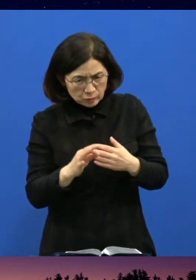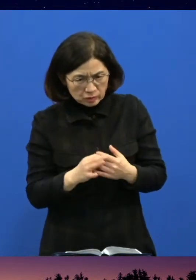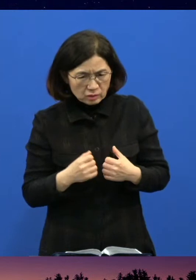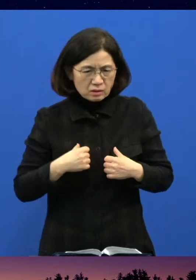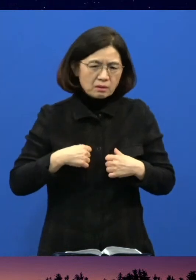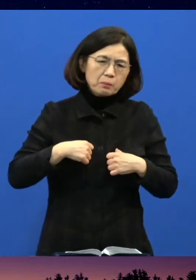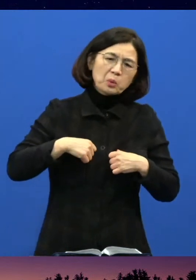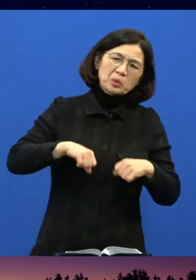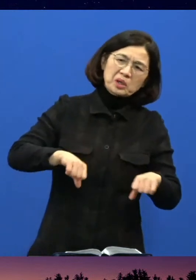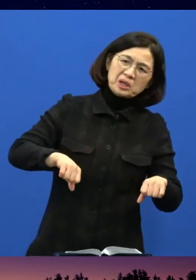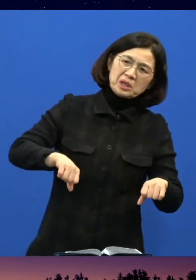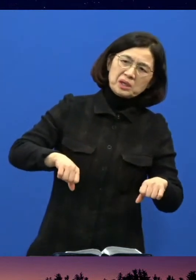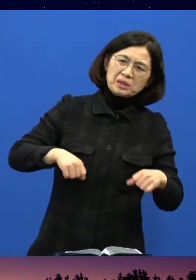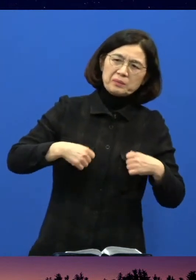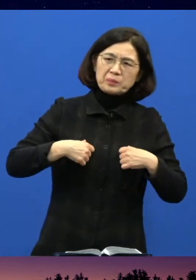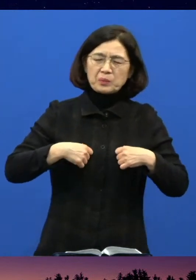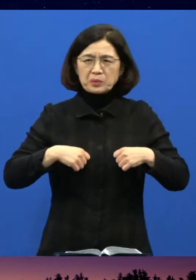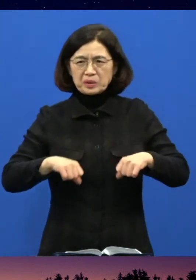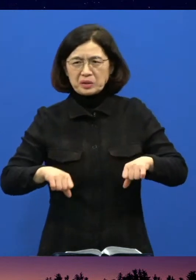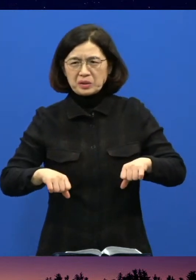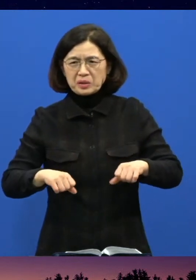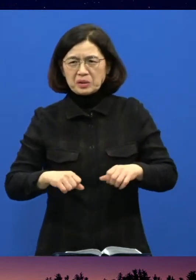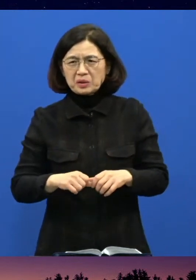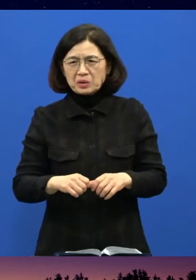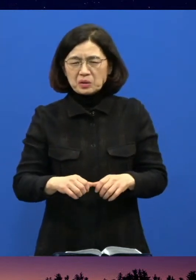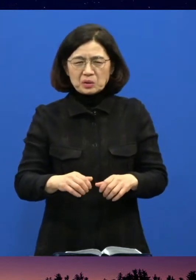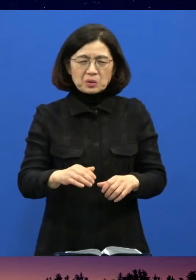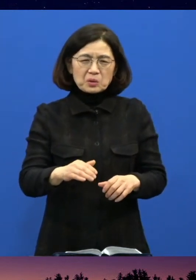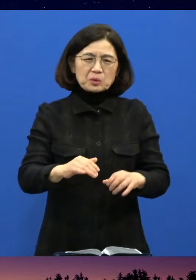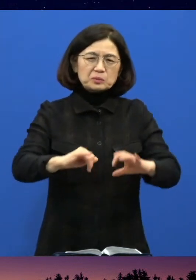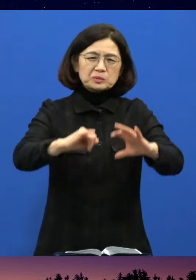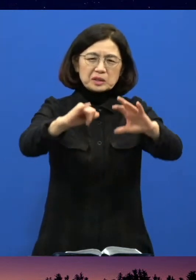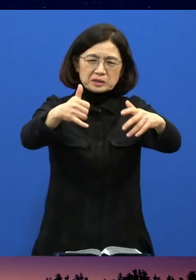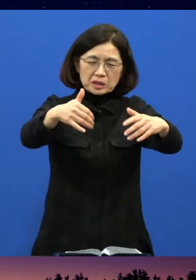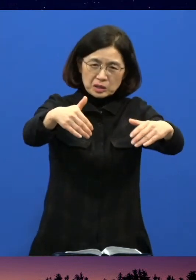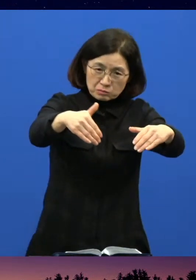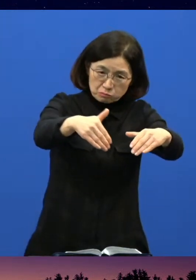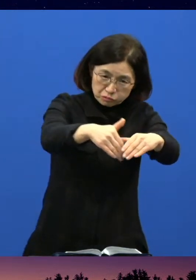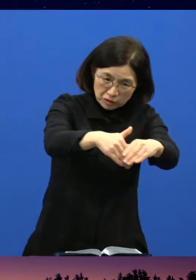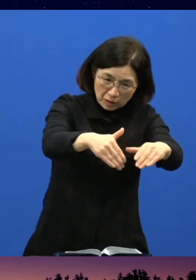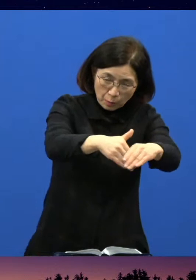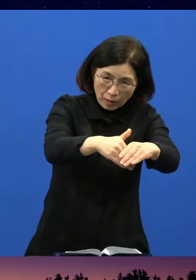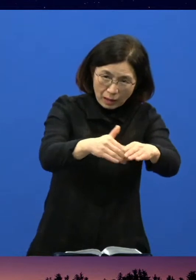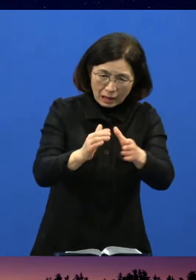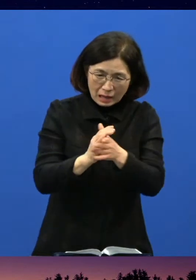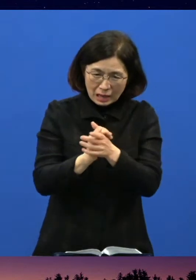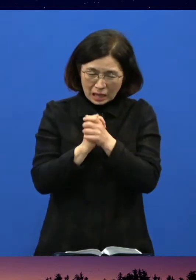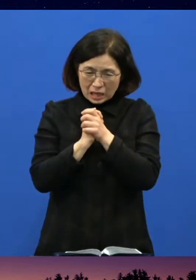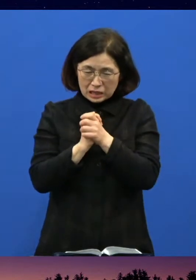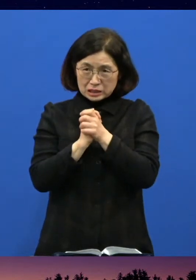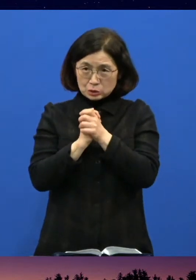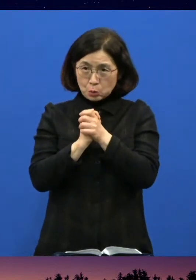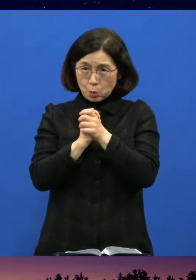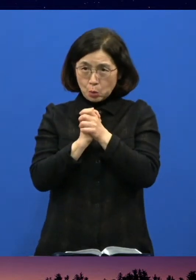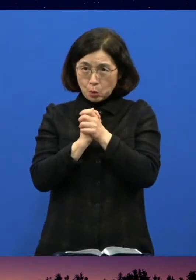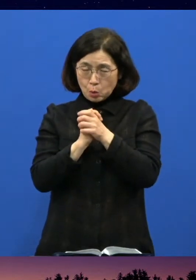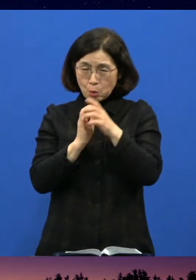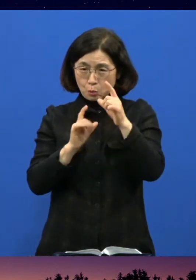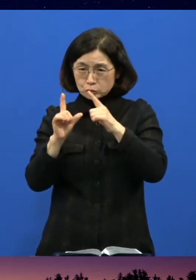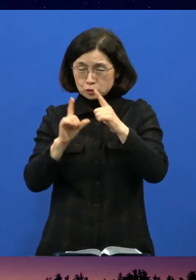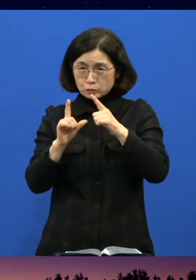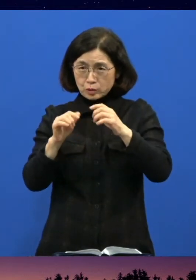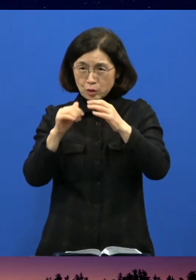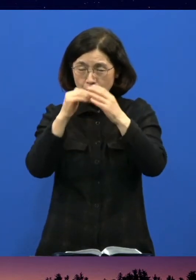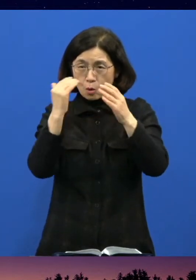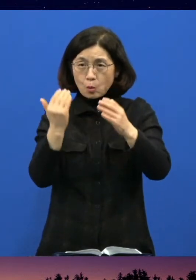그러니까 오늘 시대의 이 문화와 우리의 기도의 이 패턴은 굉장히 상극에 있는 거죠. 한